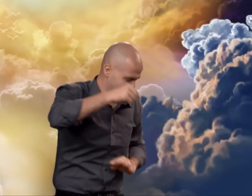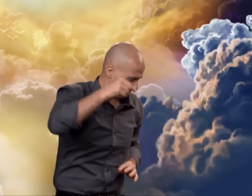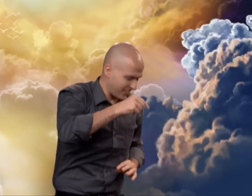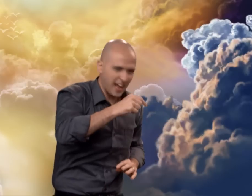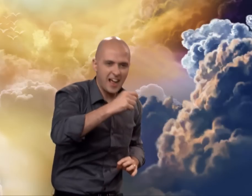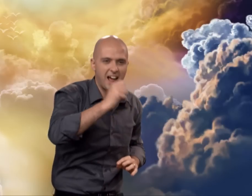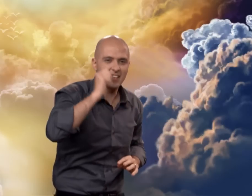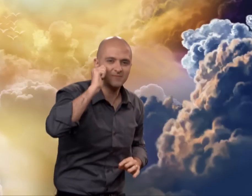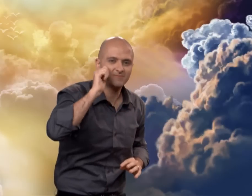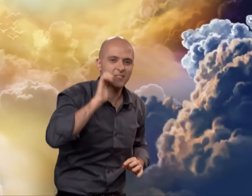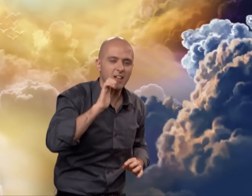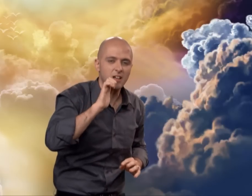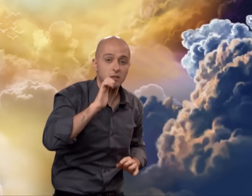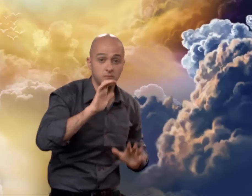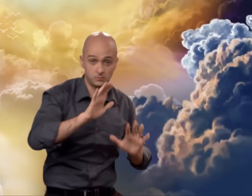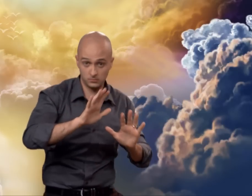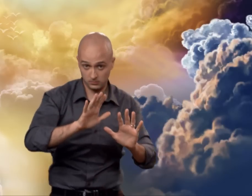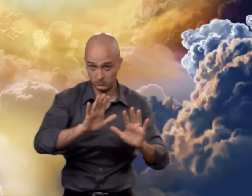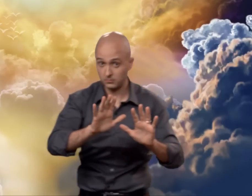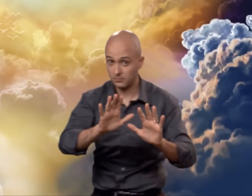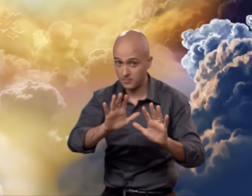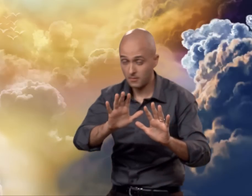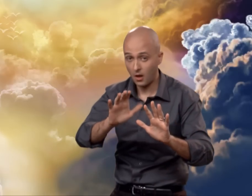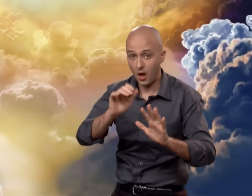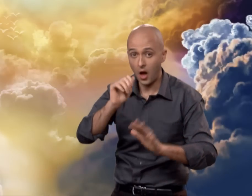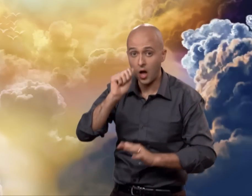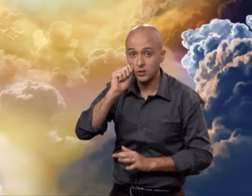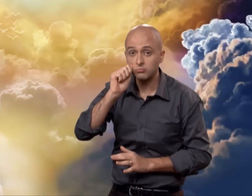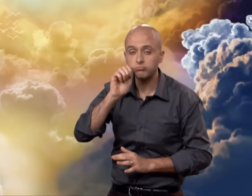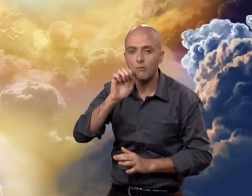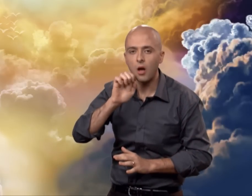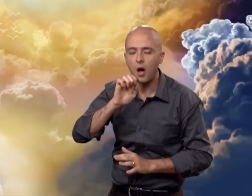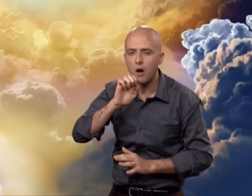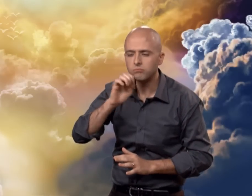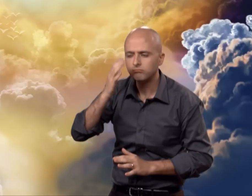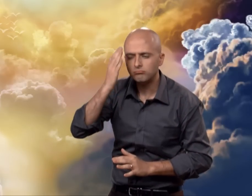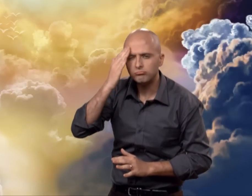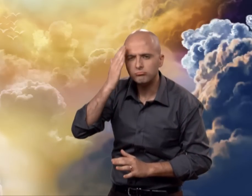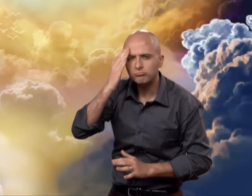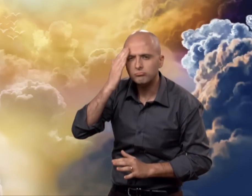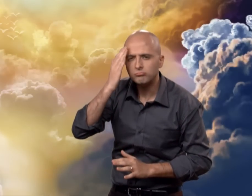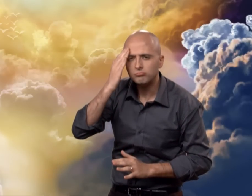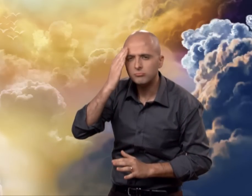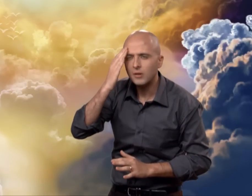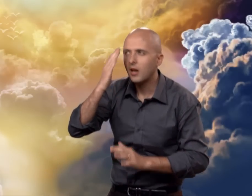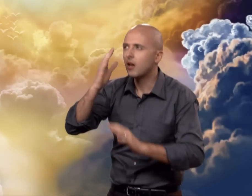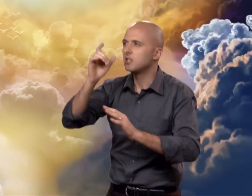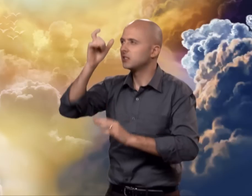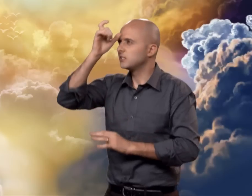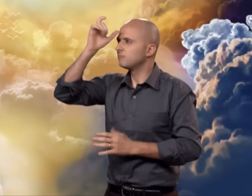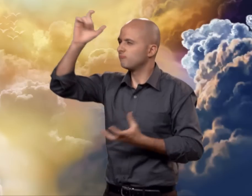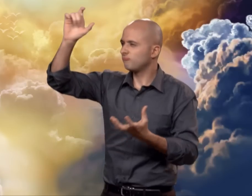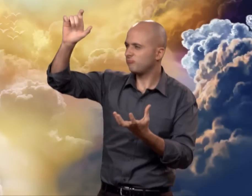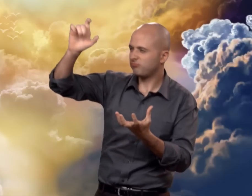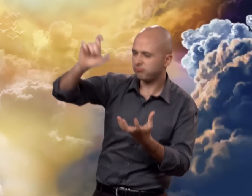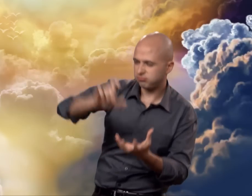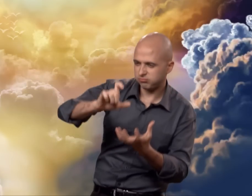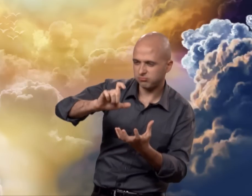da terra e aqui estabelecer o seu reino em oposição ao Senhor. Adão e Eva tinham sido